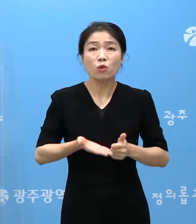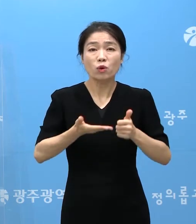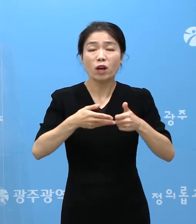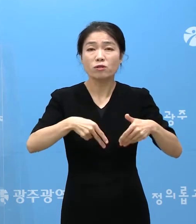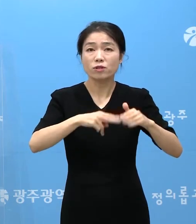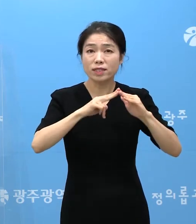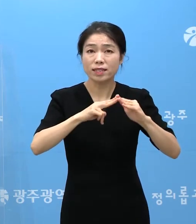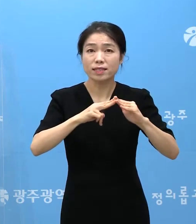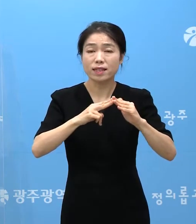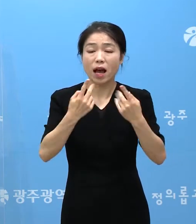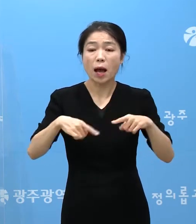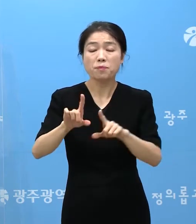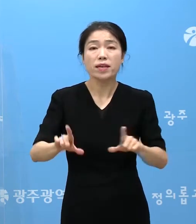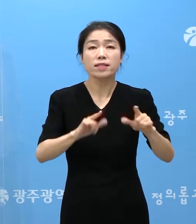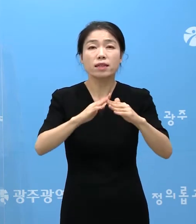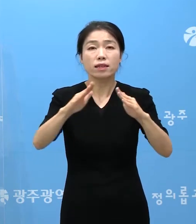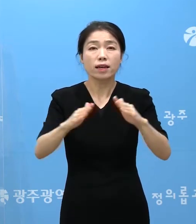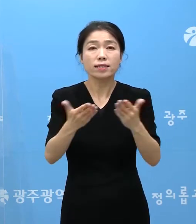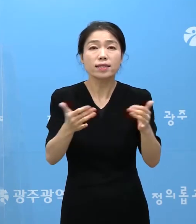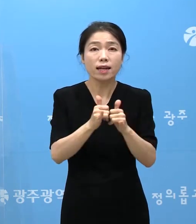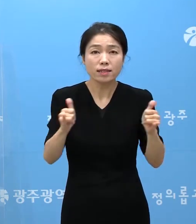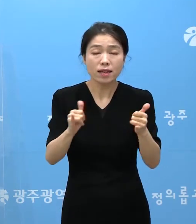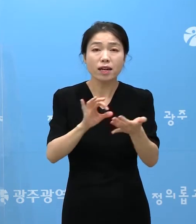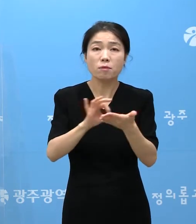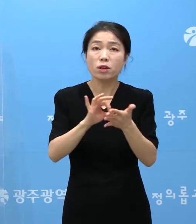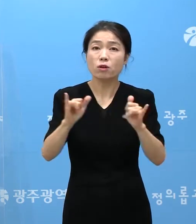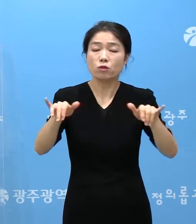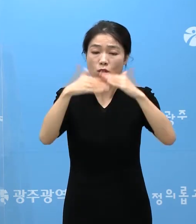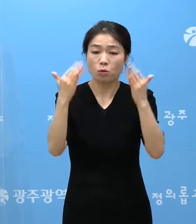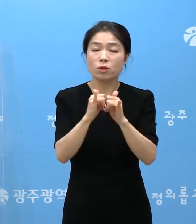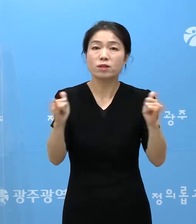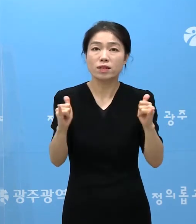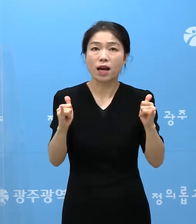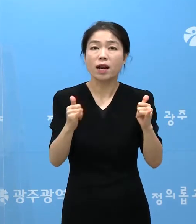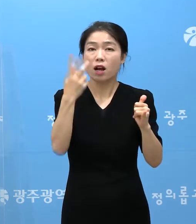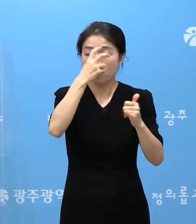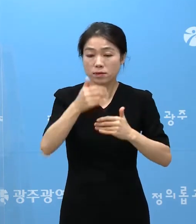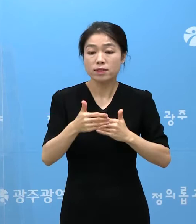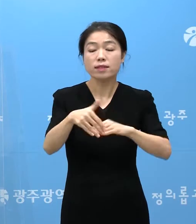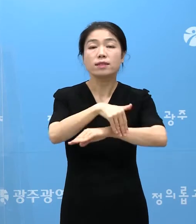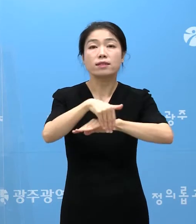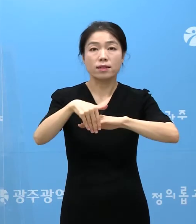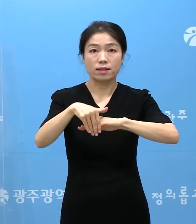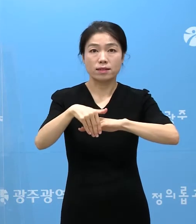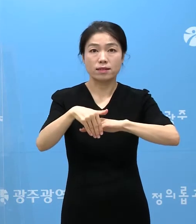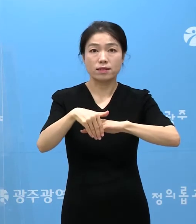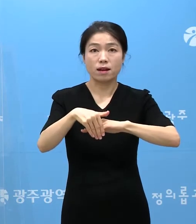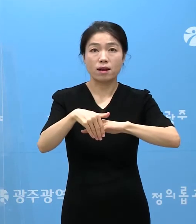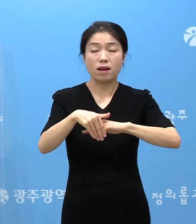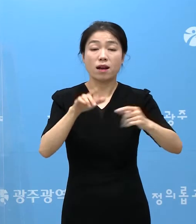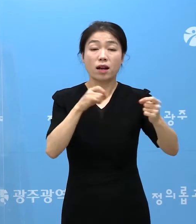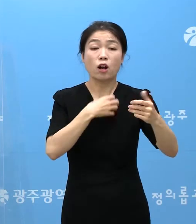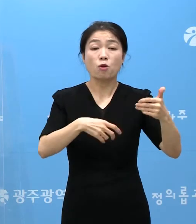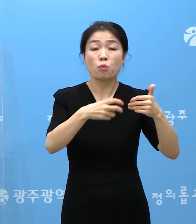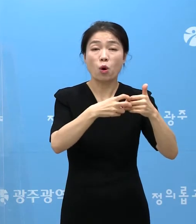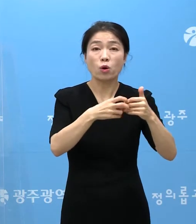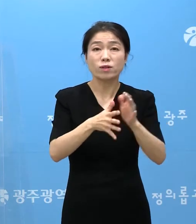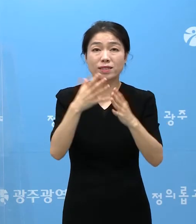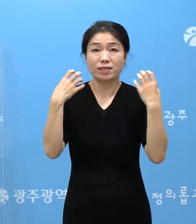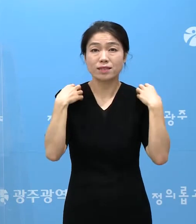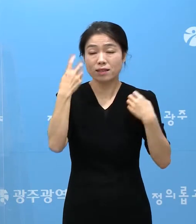아동양육시설과 공동생활가정의 종사자 및 이용자 전수검사를 실시합니다. 거주지 보건소와